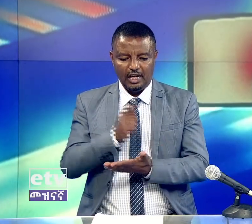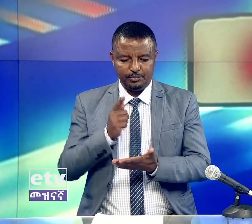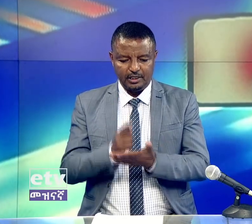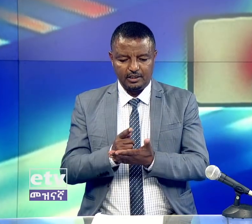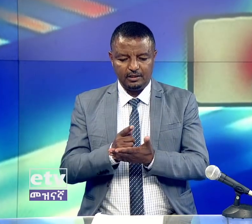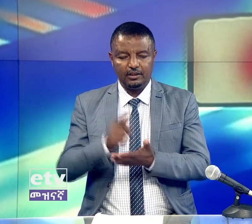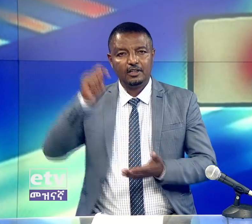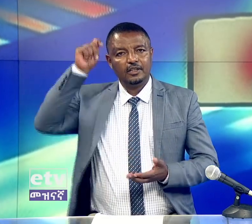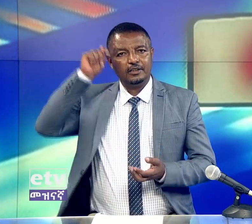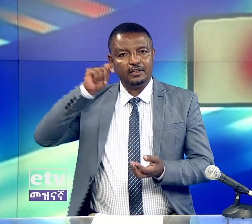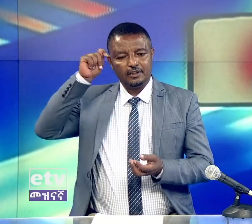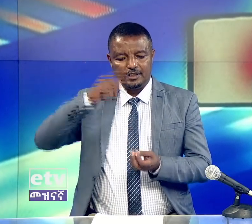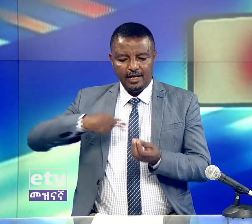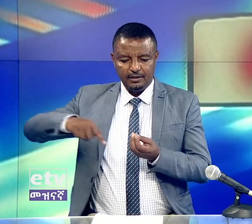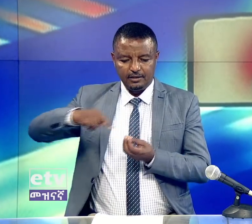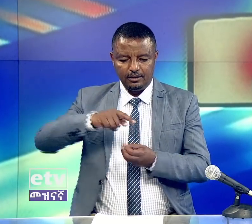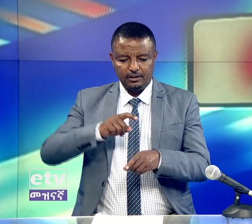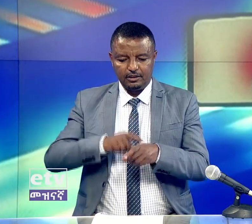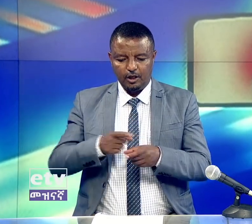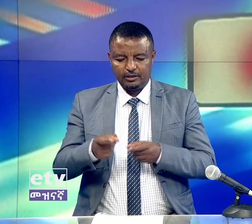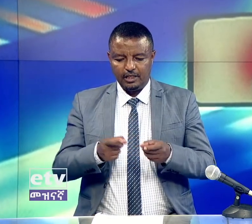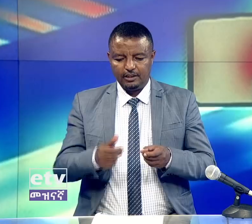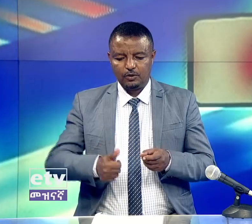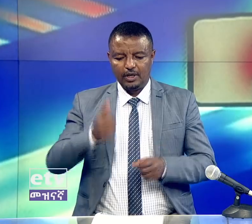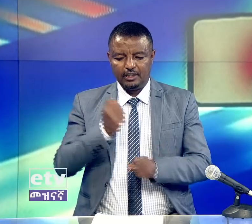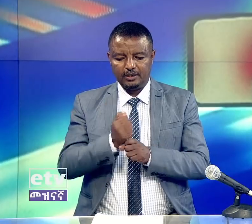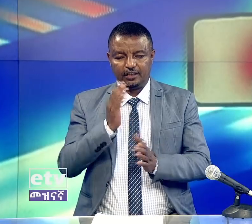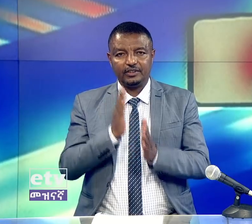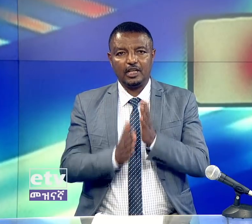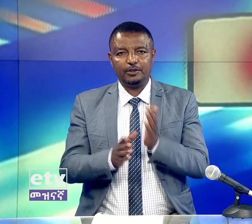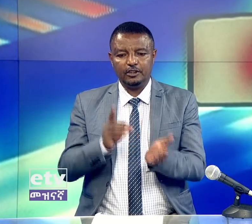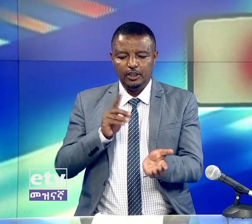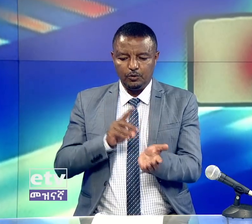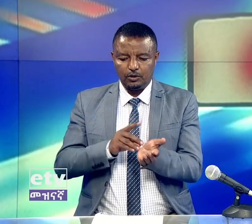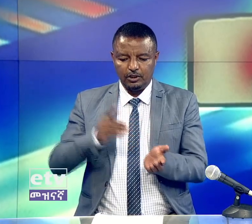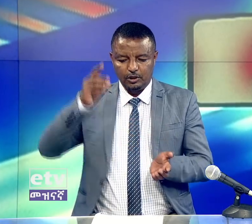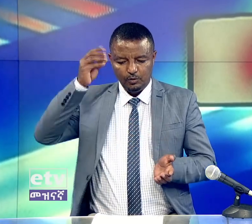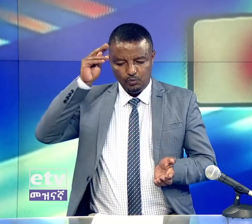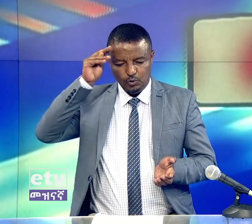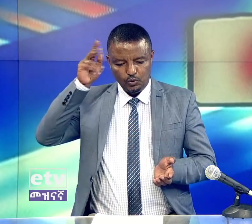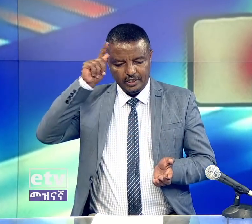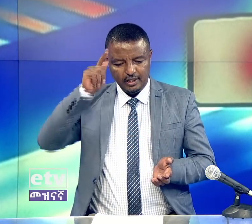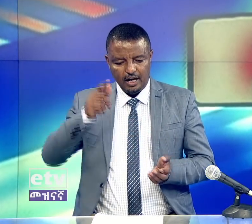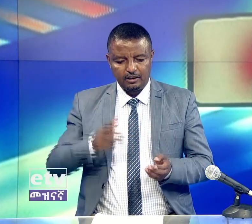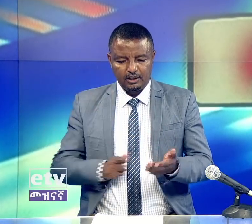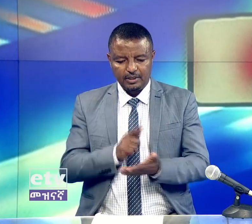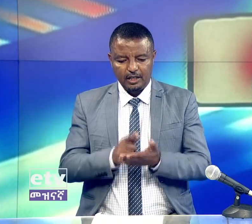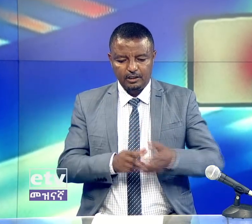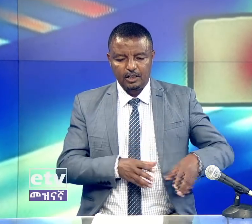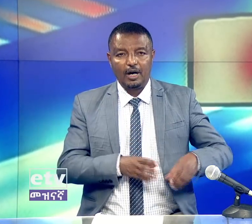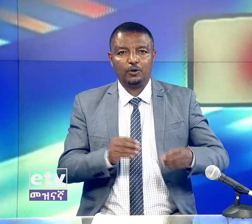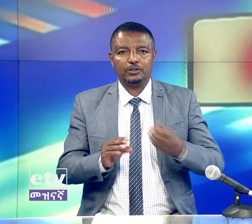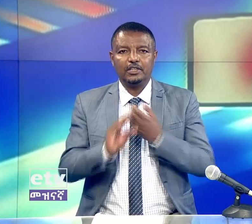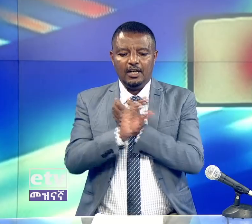ተማሪዎችን አስመረቀ። የትግራይ ክልል ግዛት አስተዳደር ዋና ስራ አስፈጻሚ ዶክተር ሙሉ ነጋ